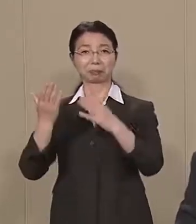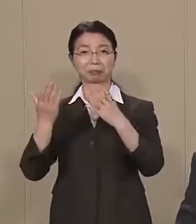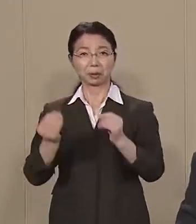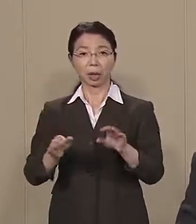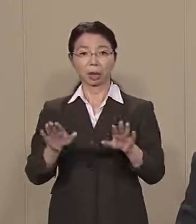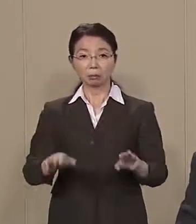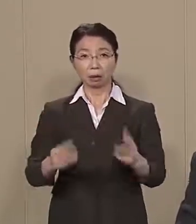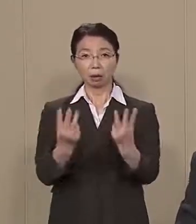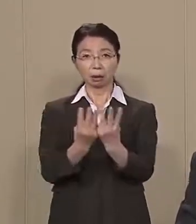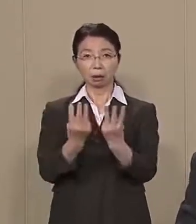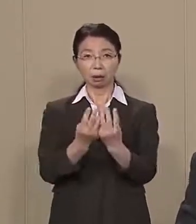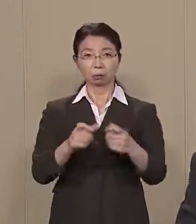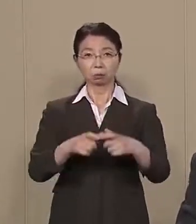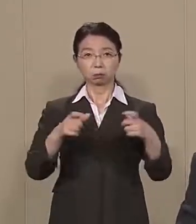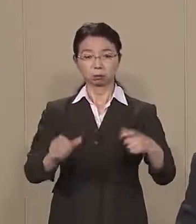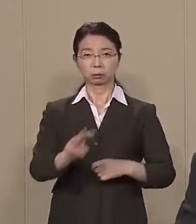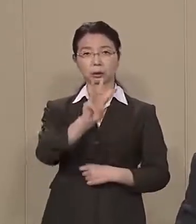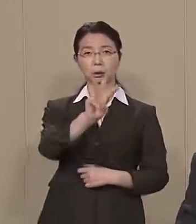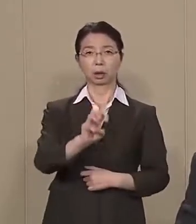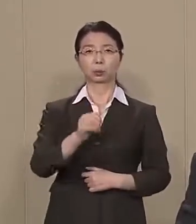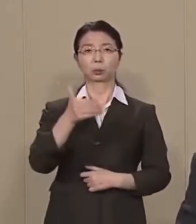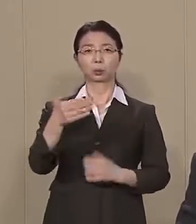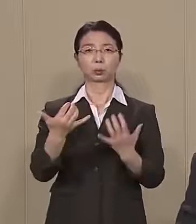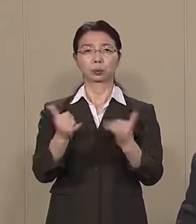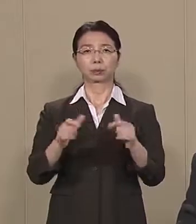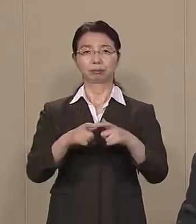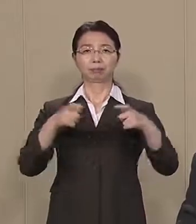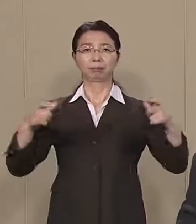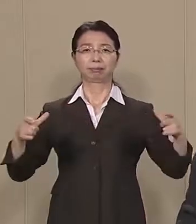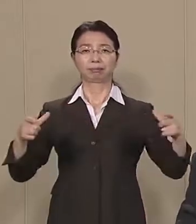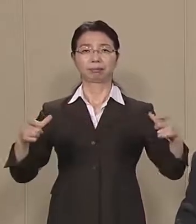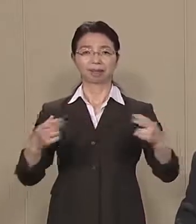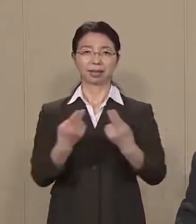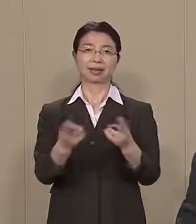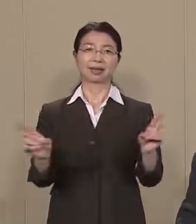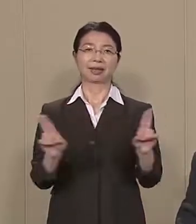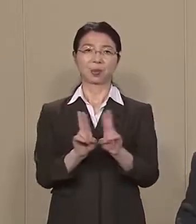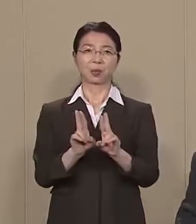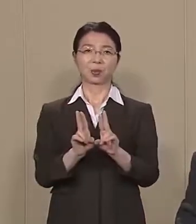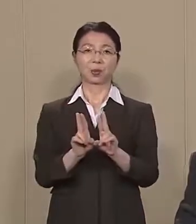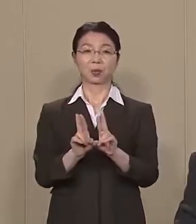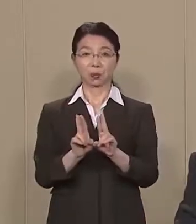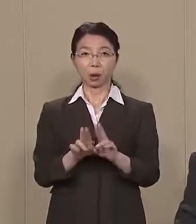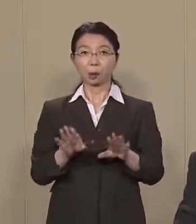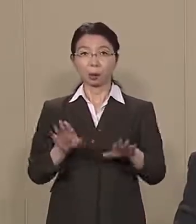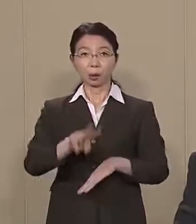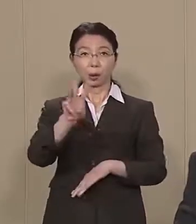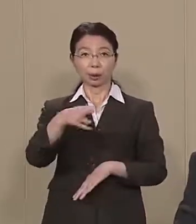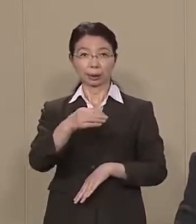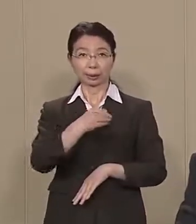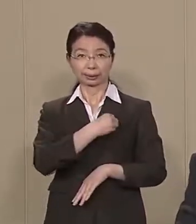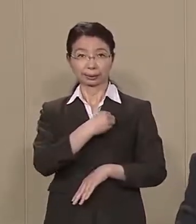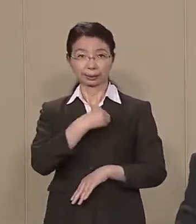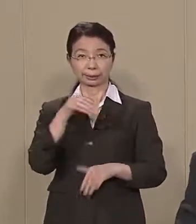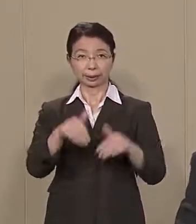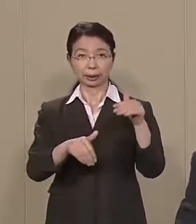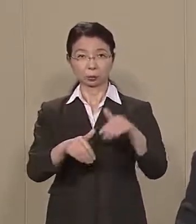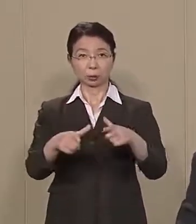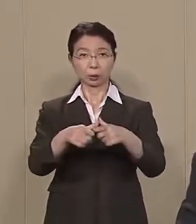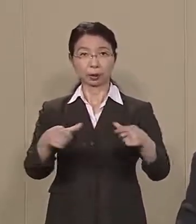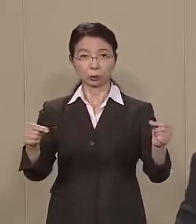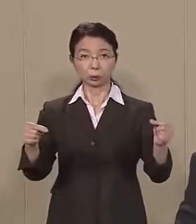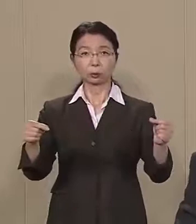現職議員含めて39人に勢力を拡大した政党で今回の参議院選挙では全国で